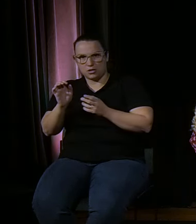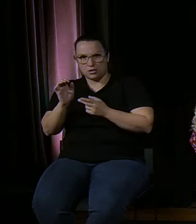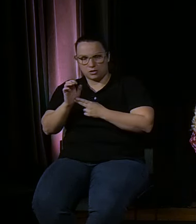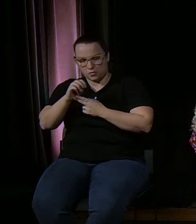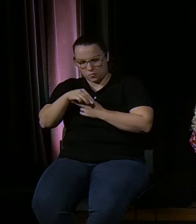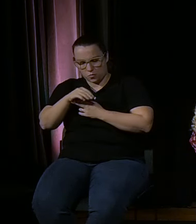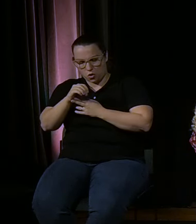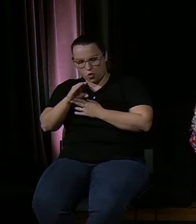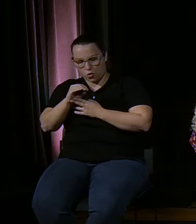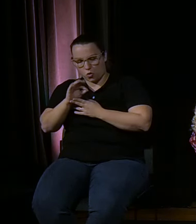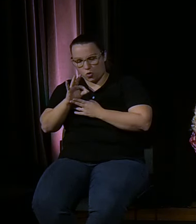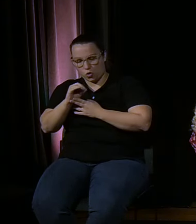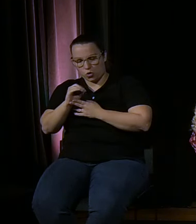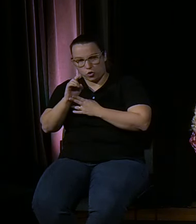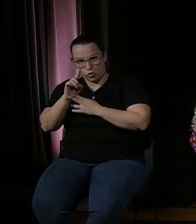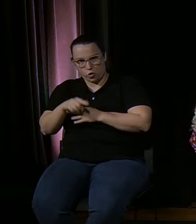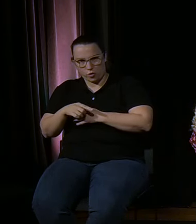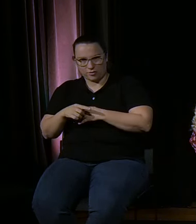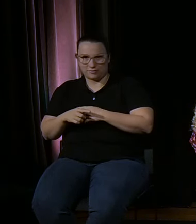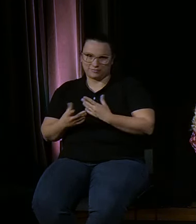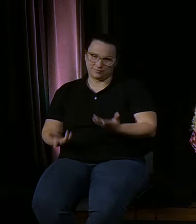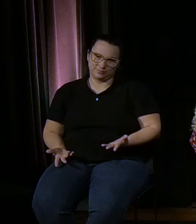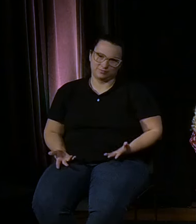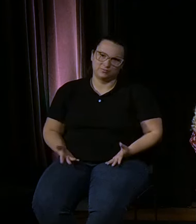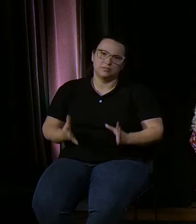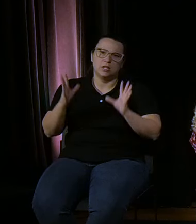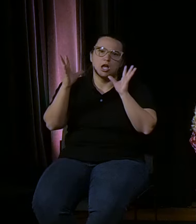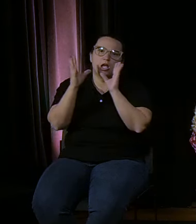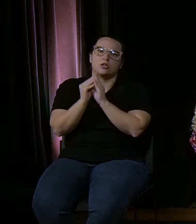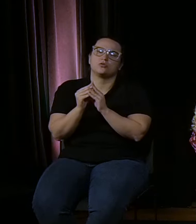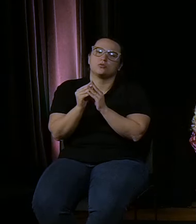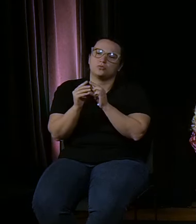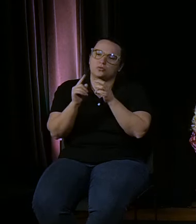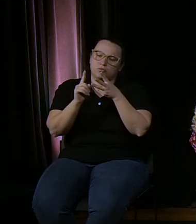o Mocotó é E Estamos Aí. Resumo do filme